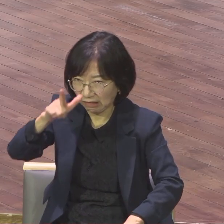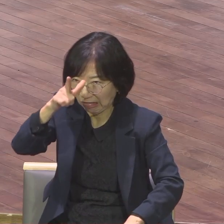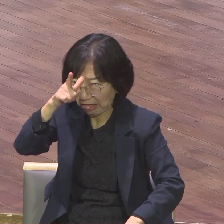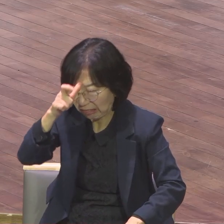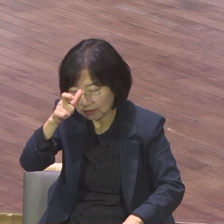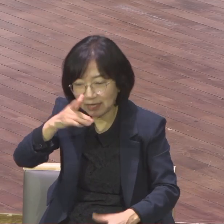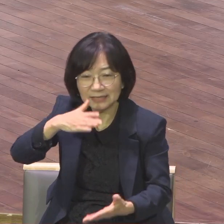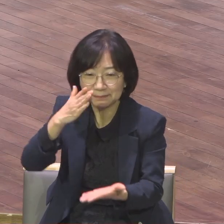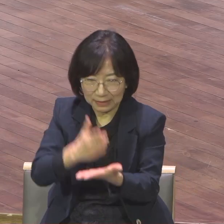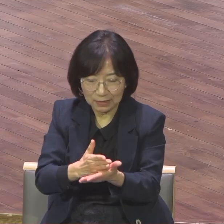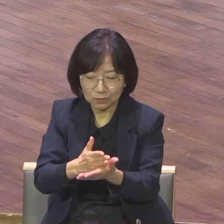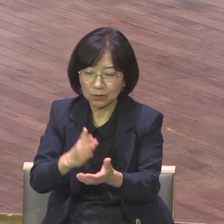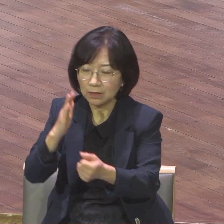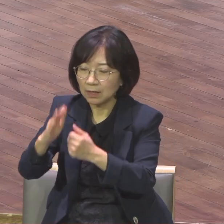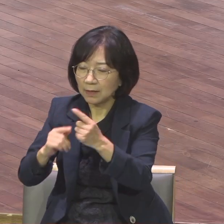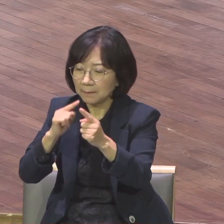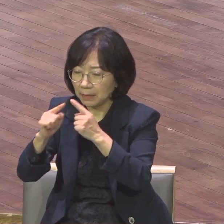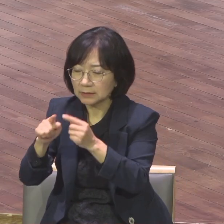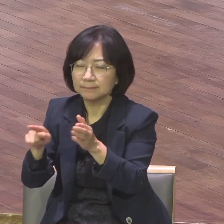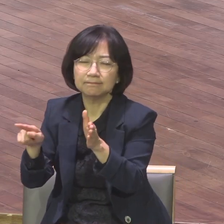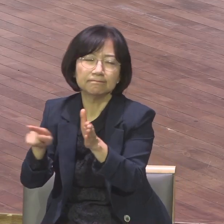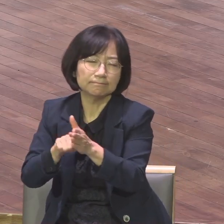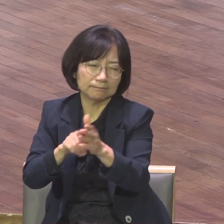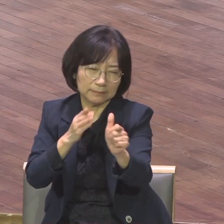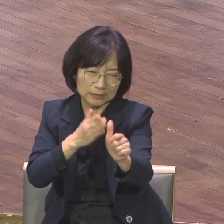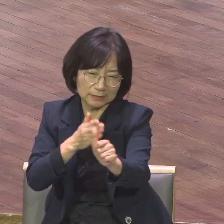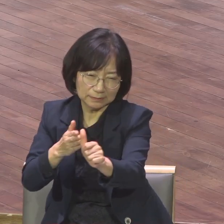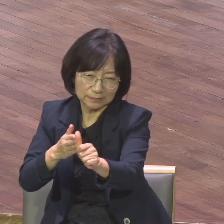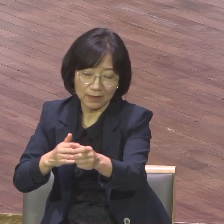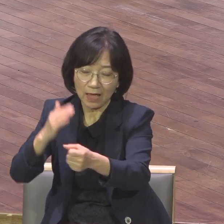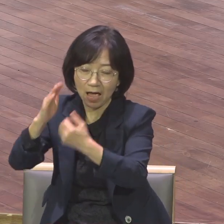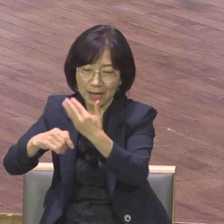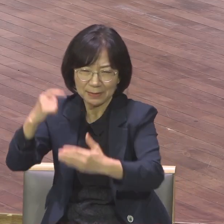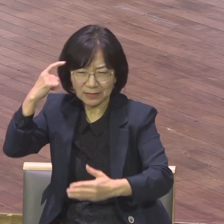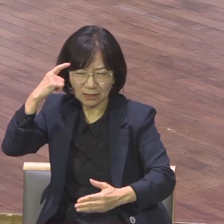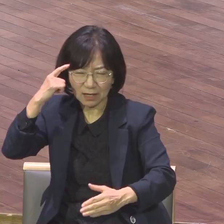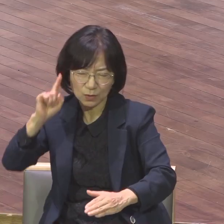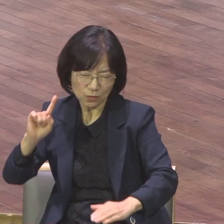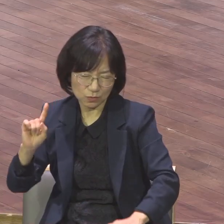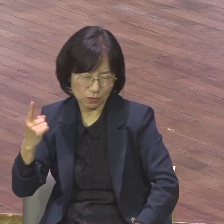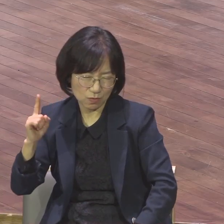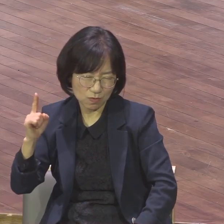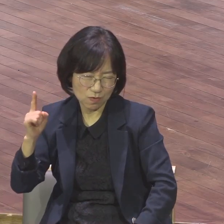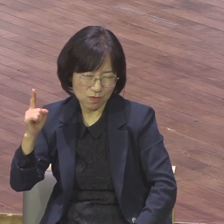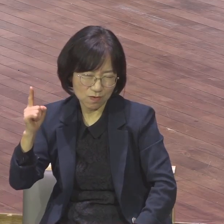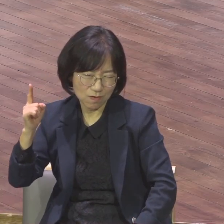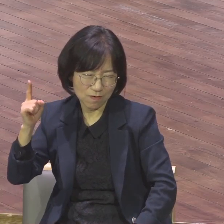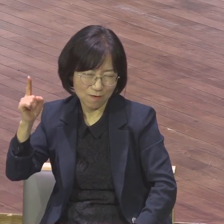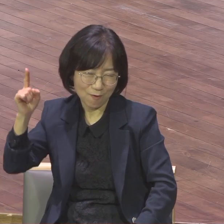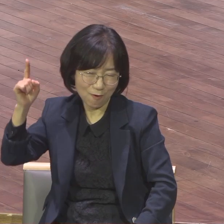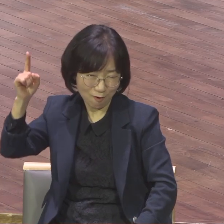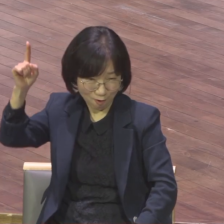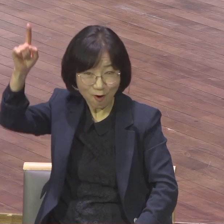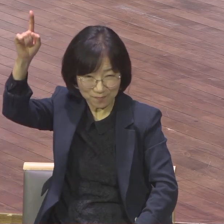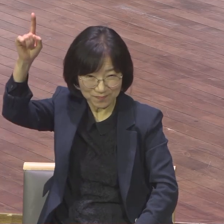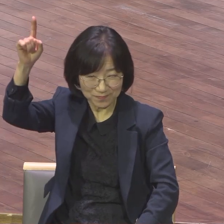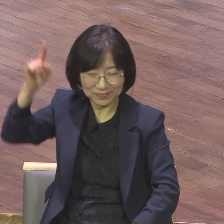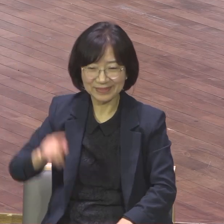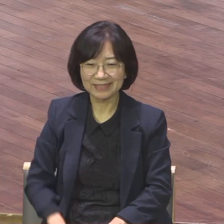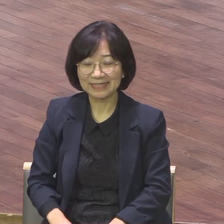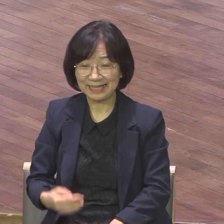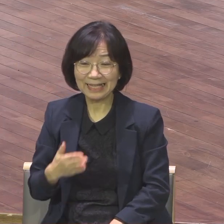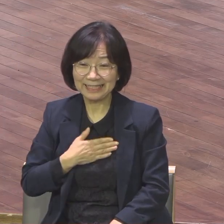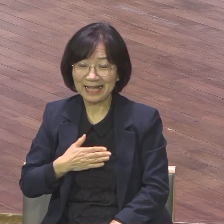마시고 믿으세요. 하나님의 생각 높아요. 높아. 제가 이 바둑을요